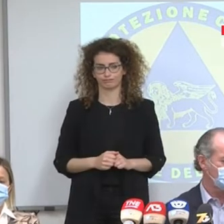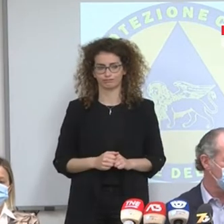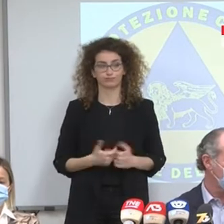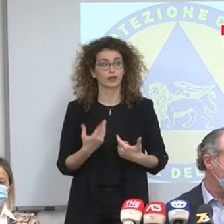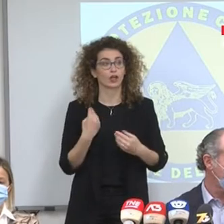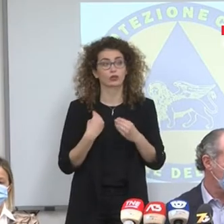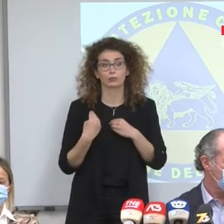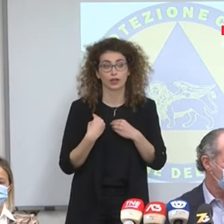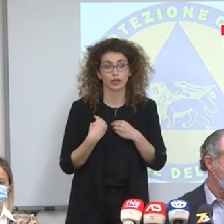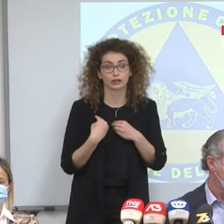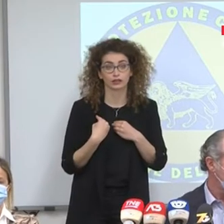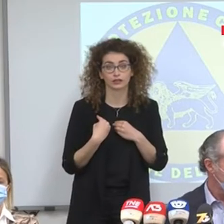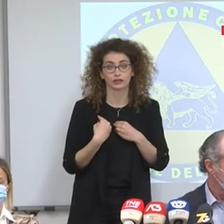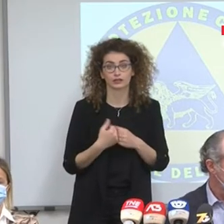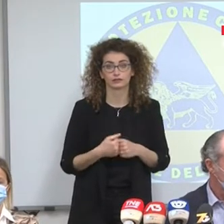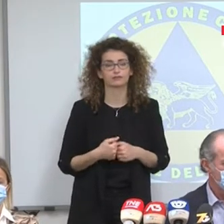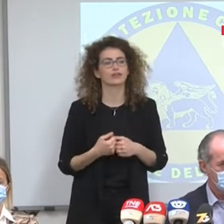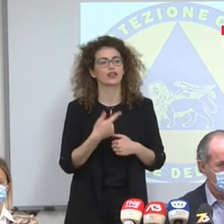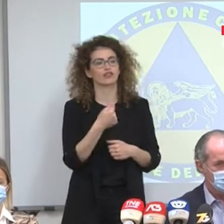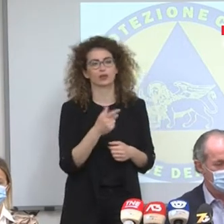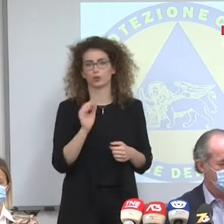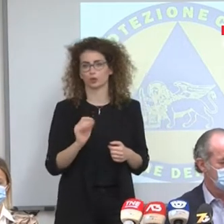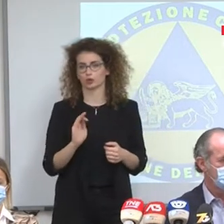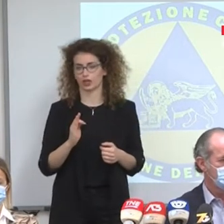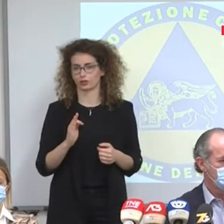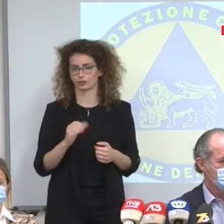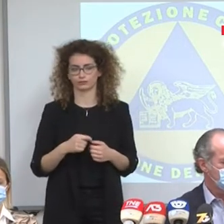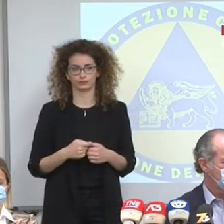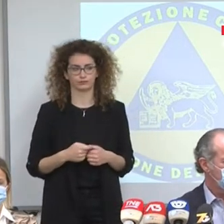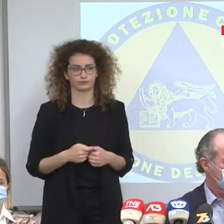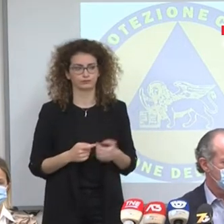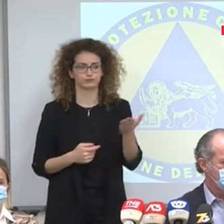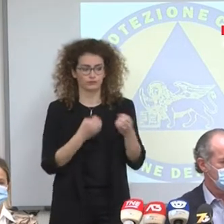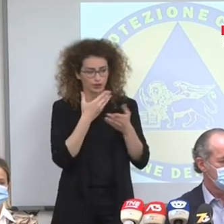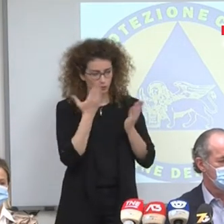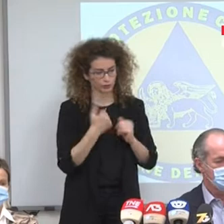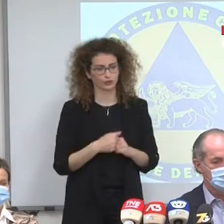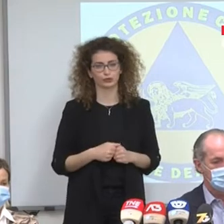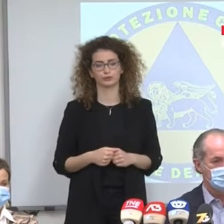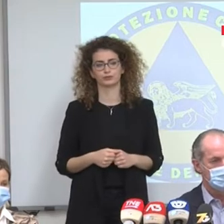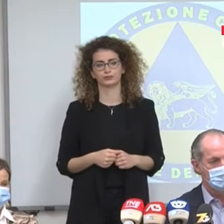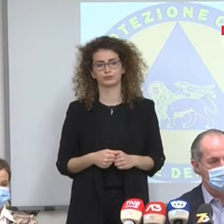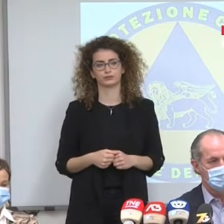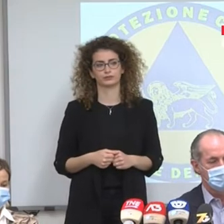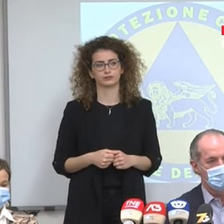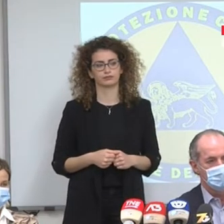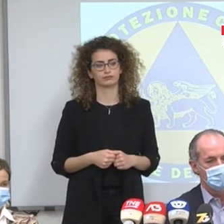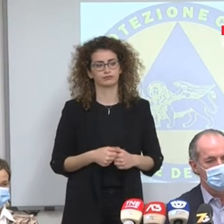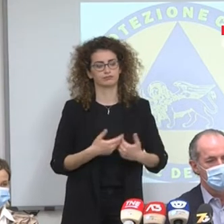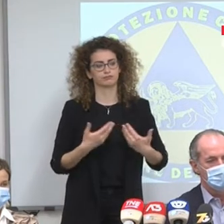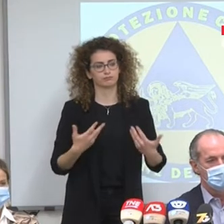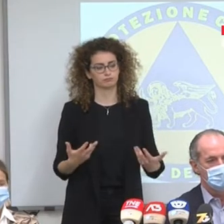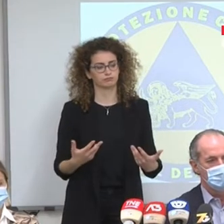Se avete domande, signori. Filippo Tosato. Sì, buongiorno. Intanto,